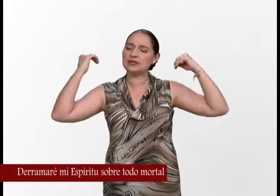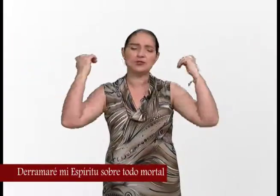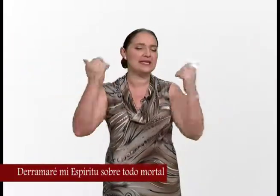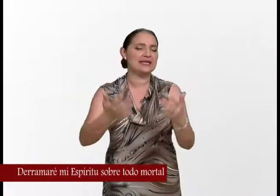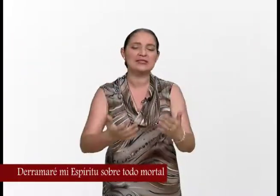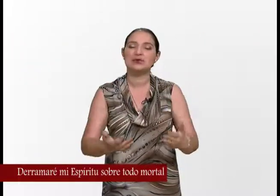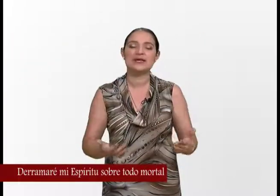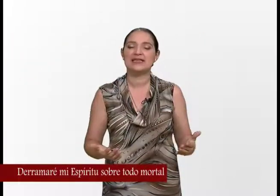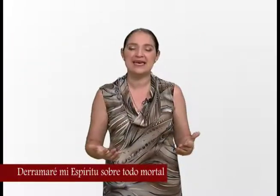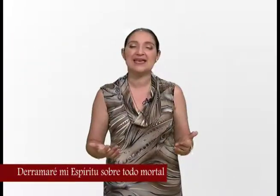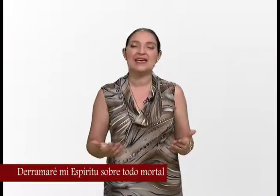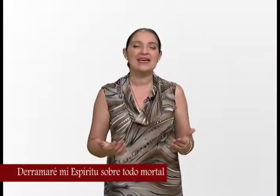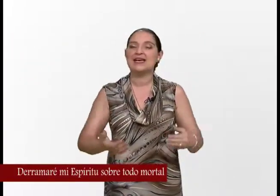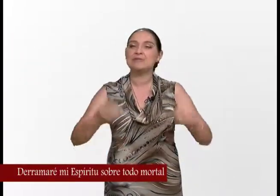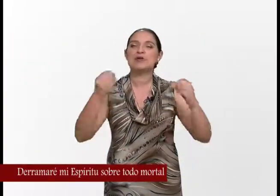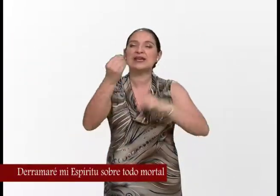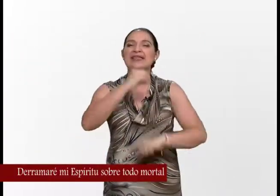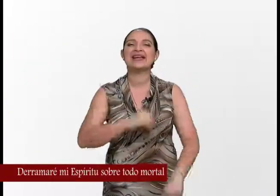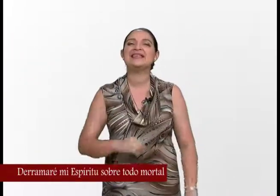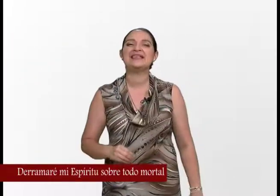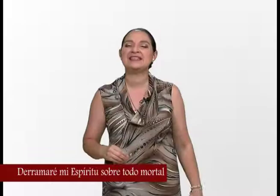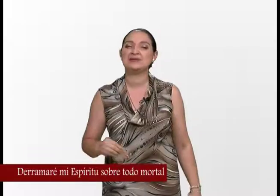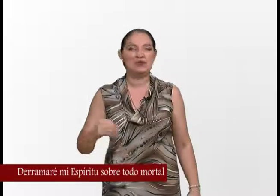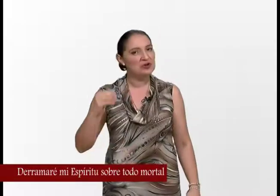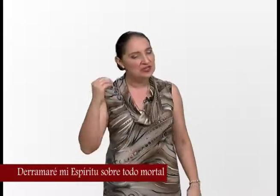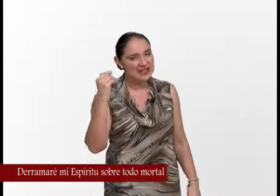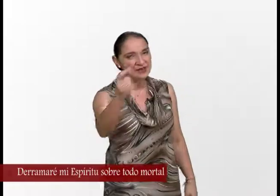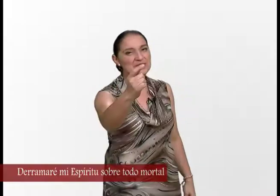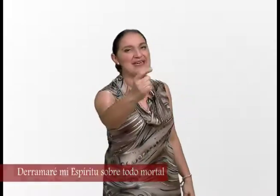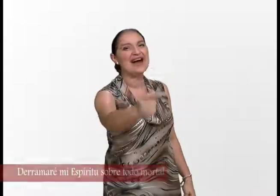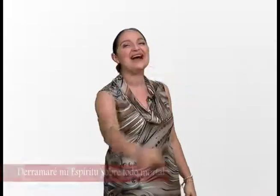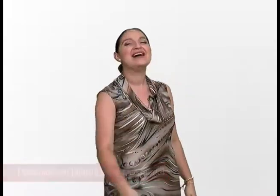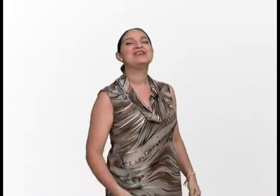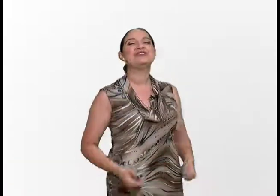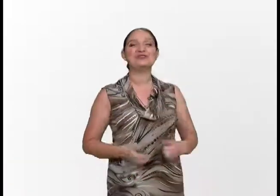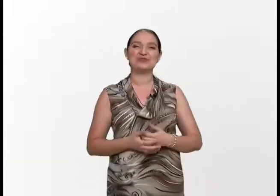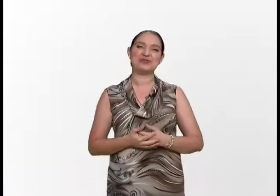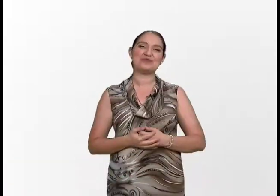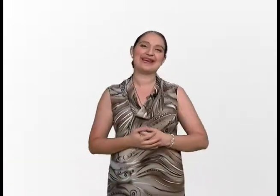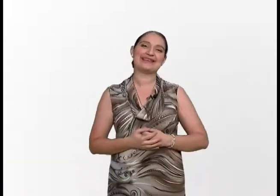vendrá sobre ti. Y el poder del Altísimo te cubrirá con su sombra.